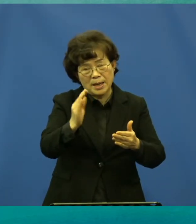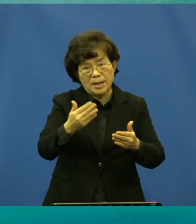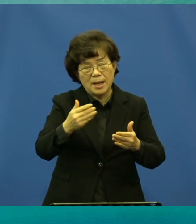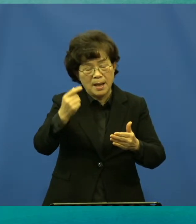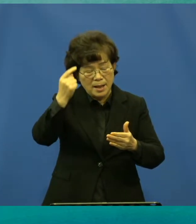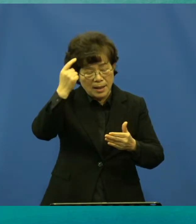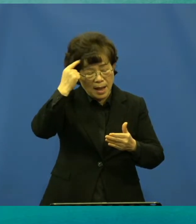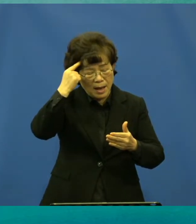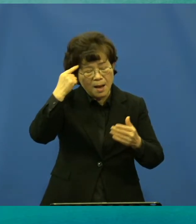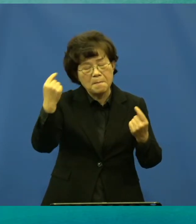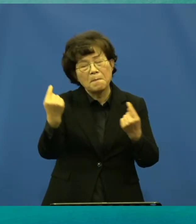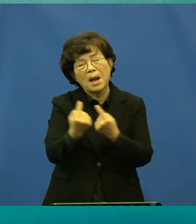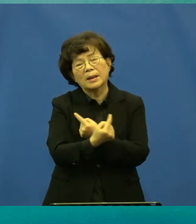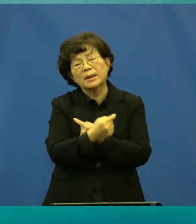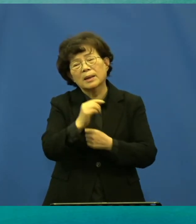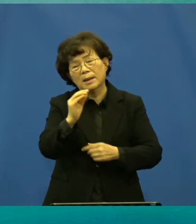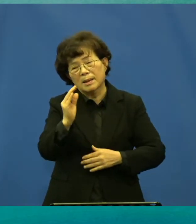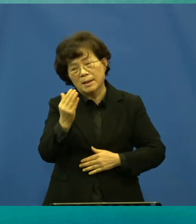구조가 바뀝니다.